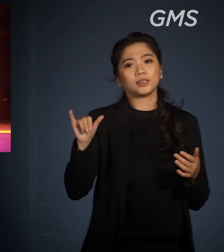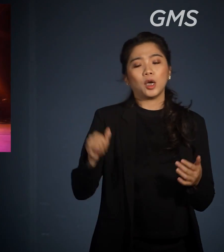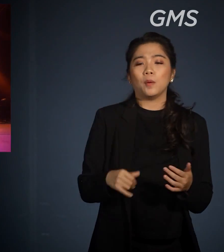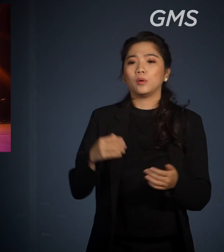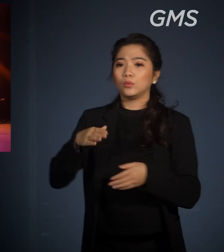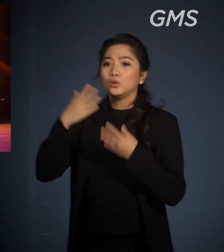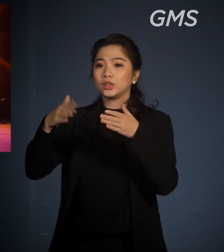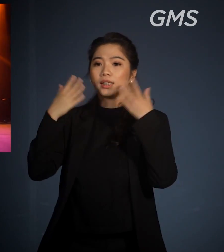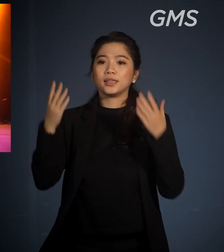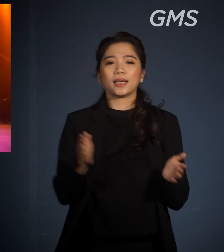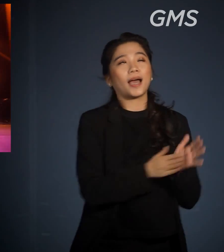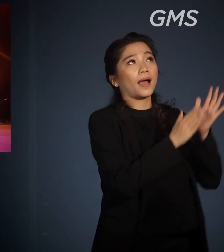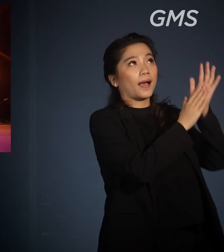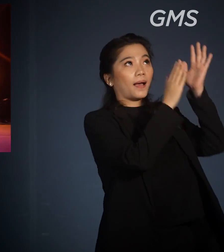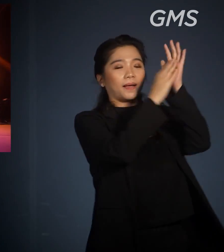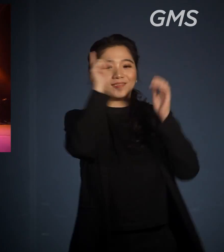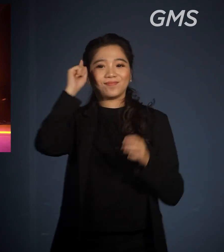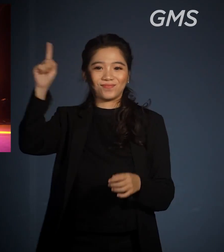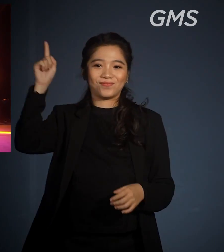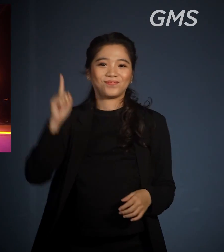bernafas memuji Dia.